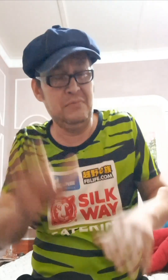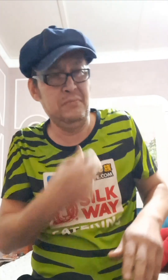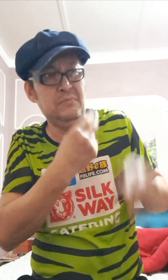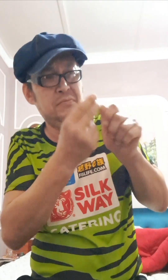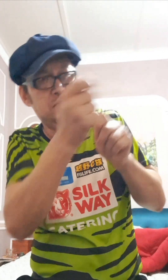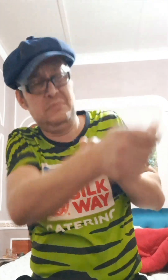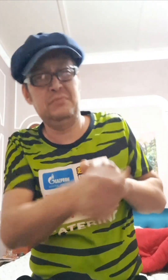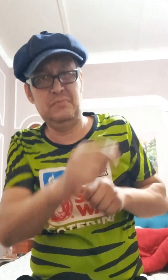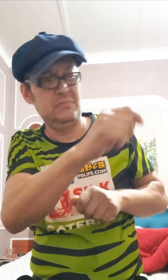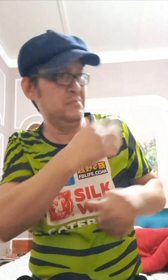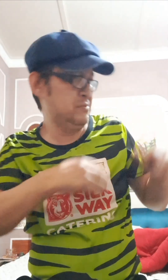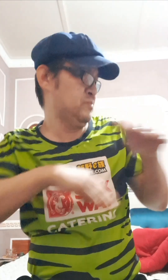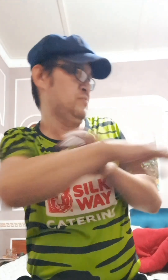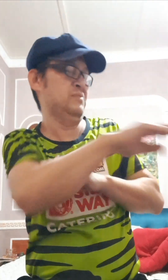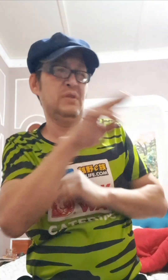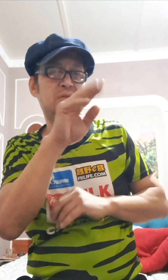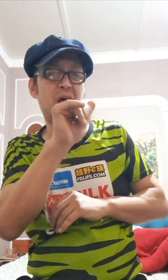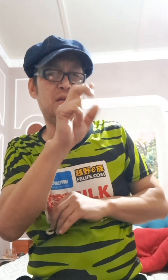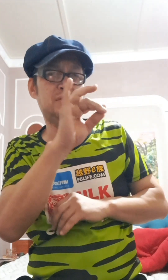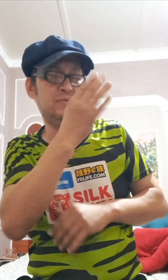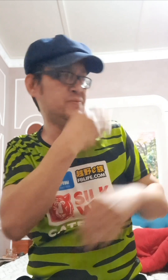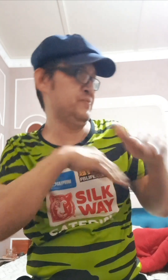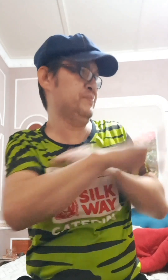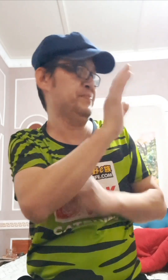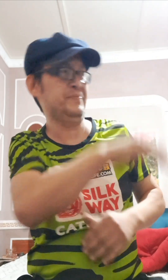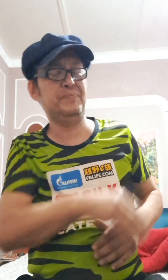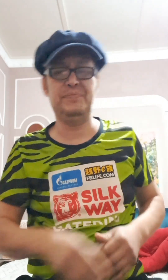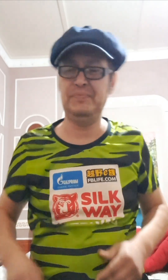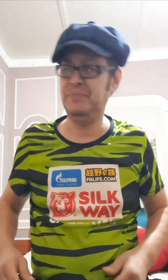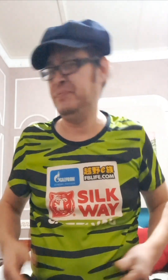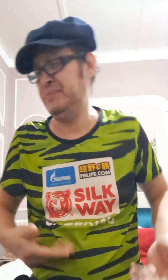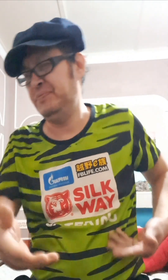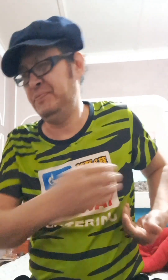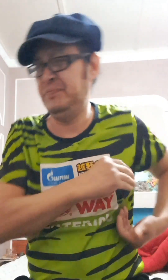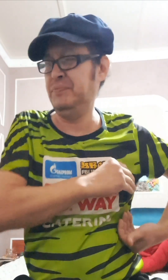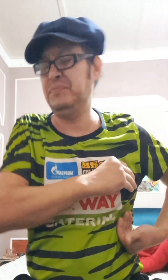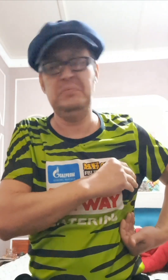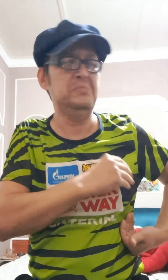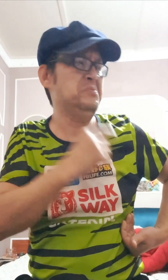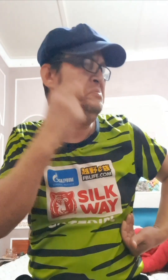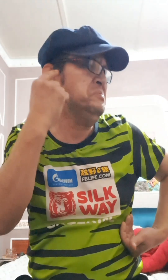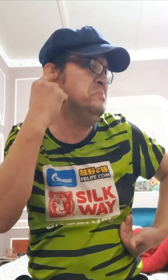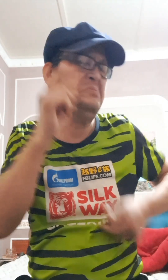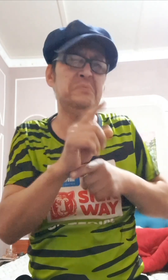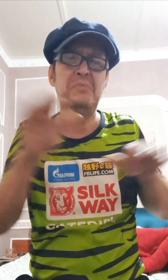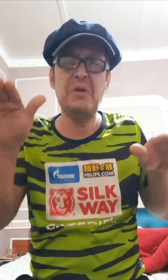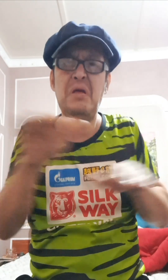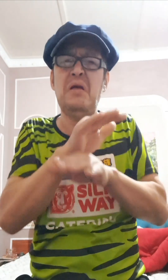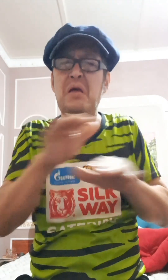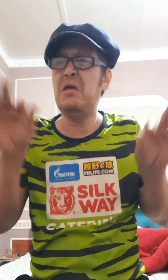solo roble blanco porque es más fuerte y duradero que otras maderas. Aquí experimentaron con alrededor de 45 tipos diferentes de